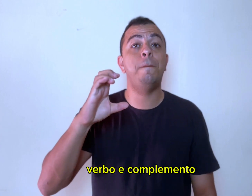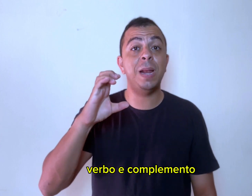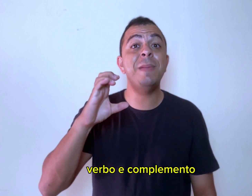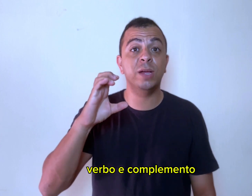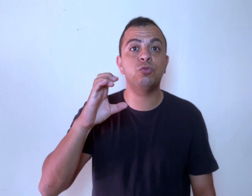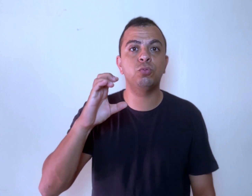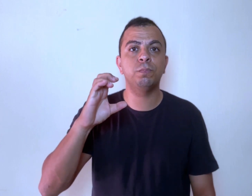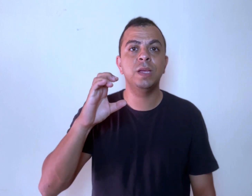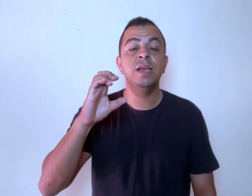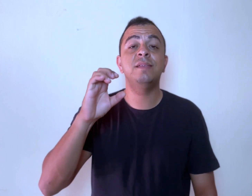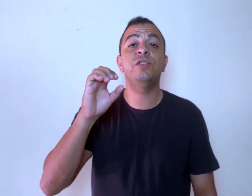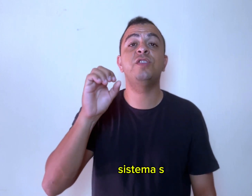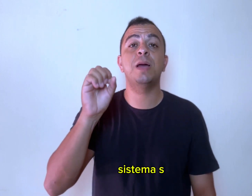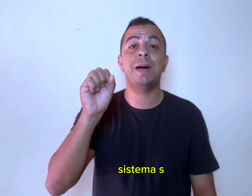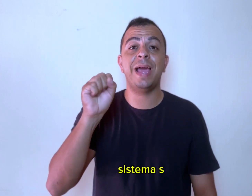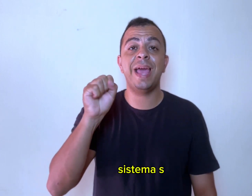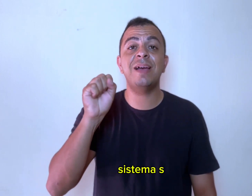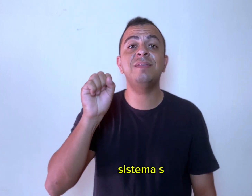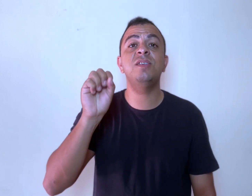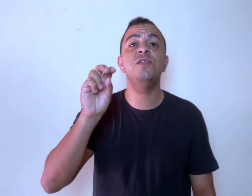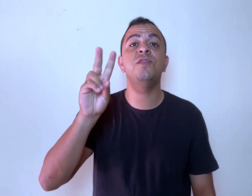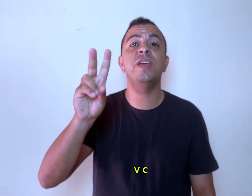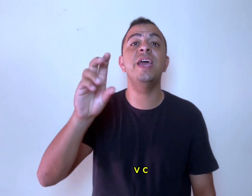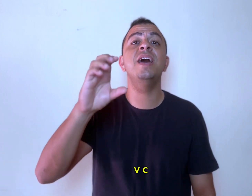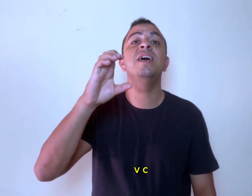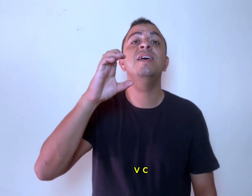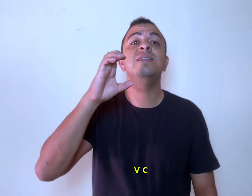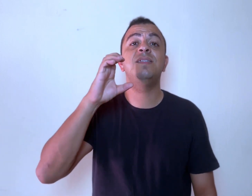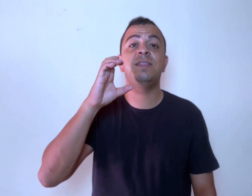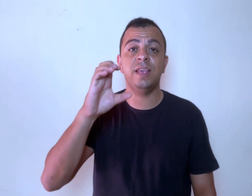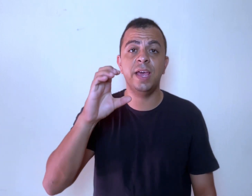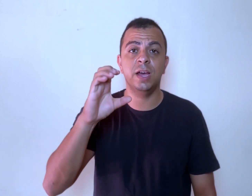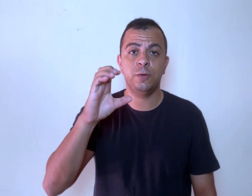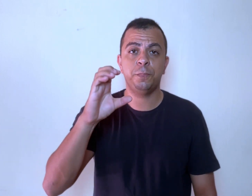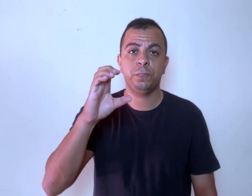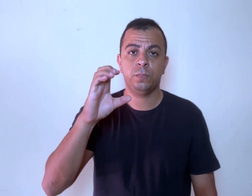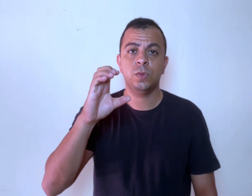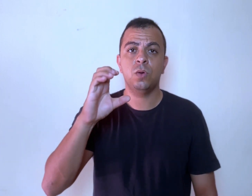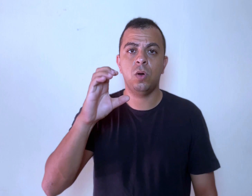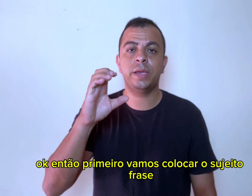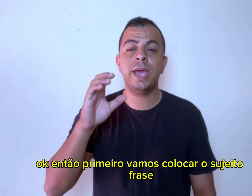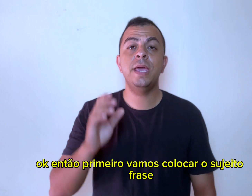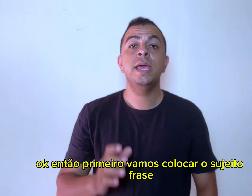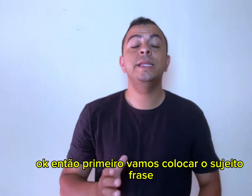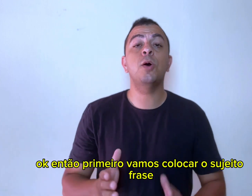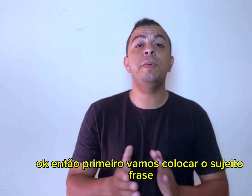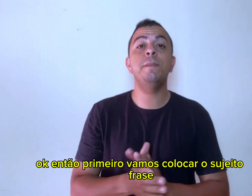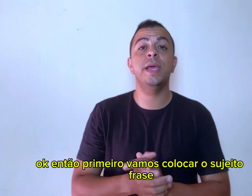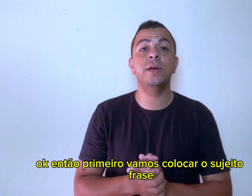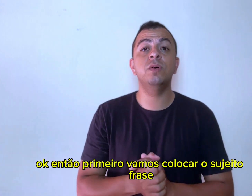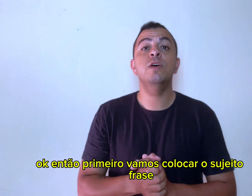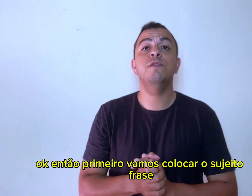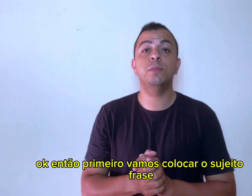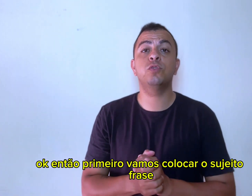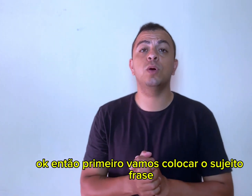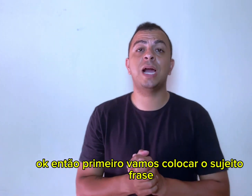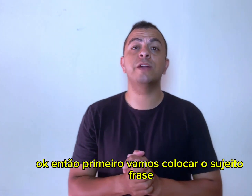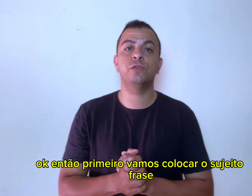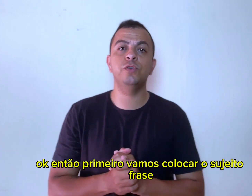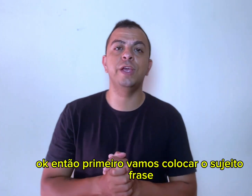complemento. Sistema SVC. ok? Então, primeiro, vamos colocar o